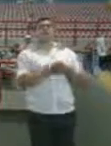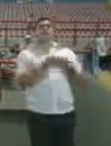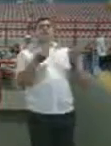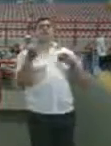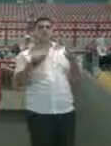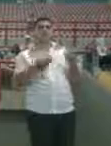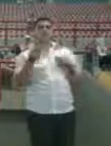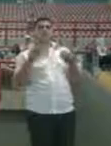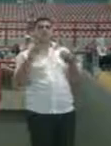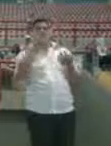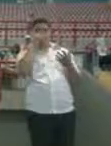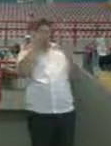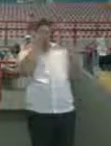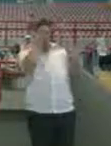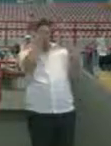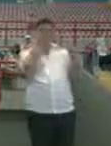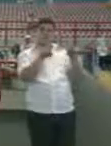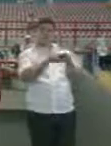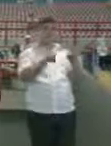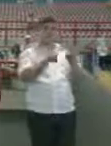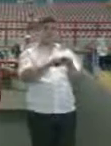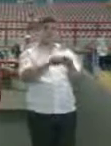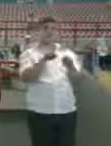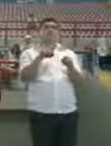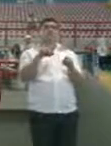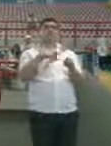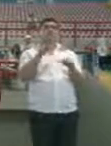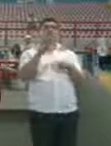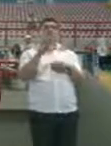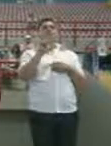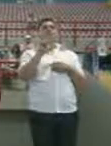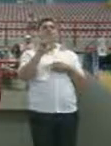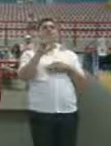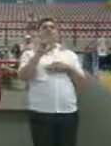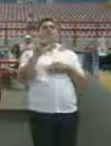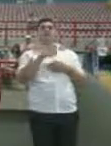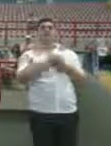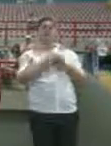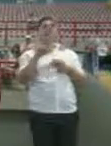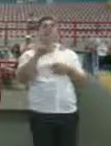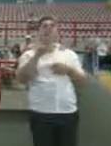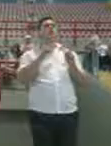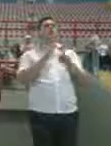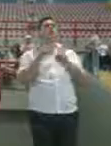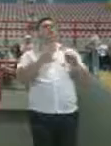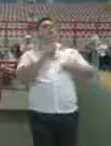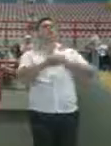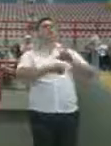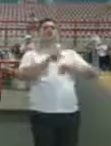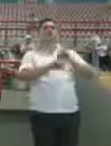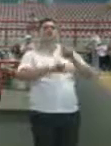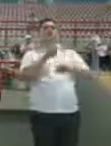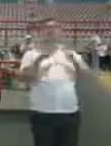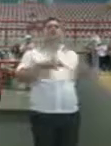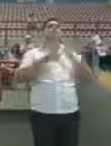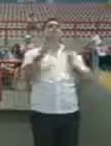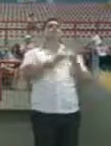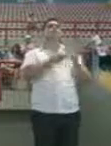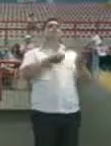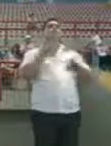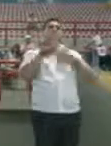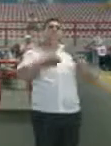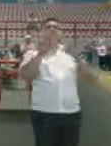lógica subordinada e da firma global. Nos lugares escolhidos, tudo é permeado por um discurso